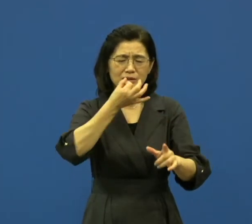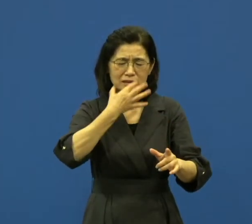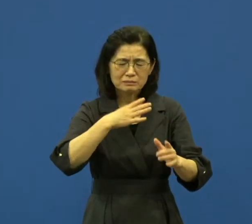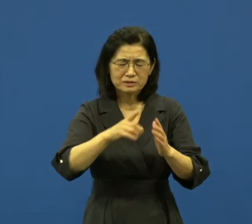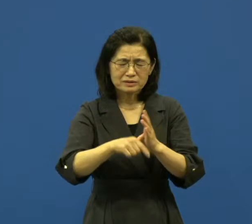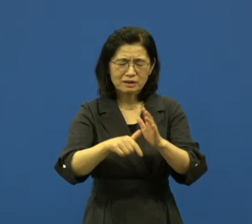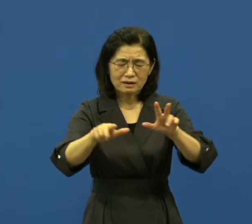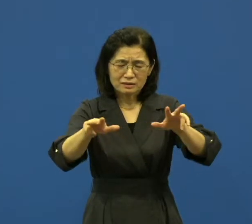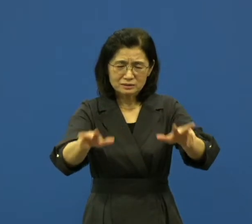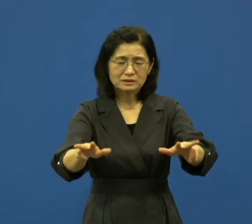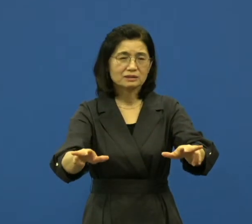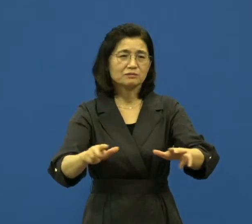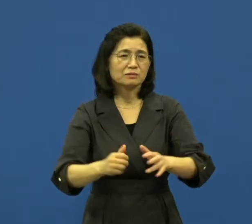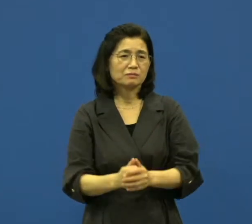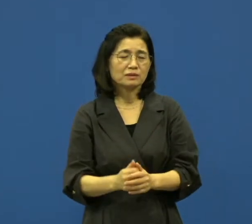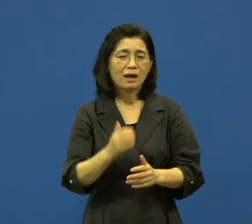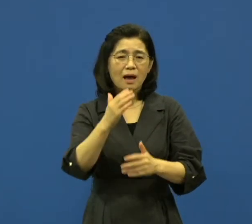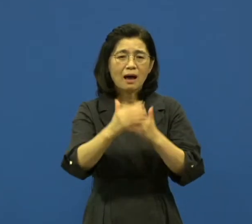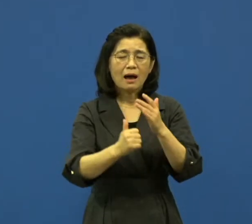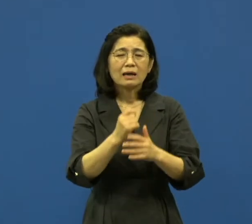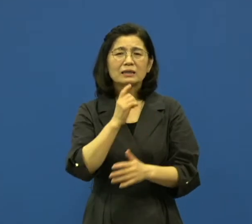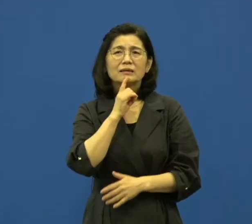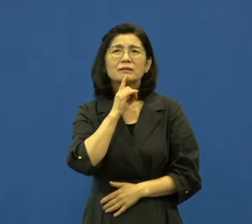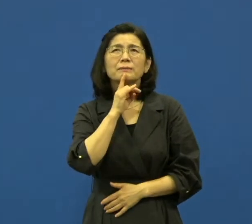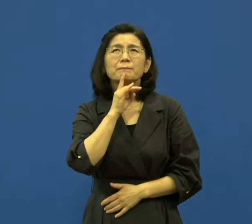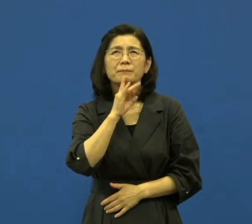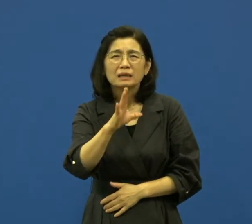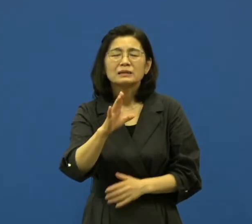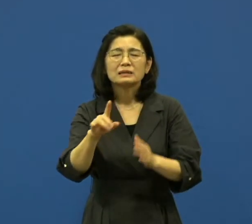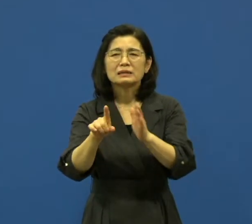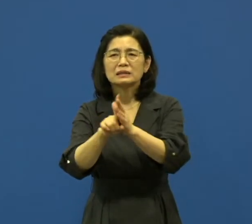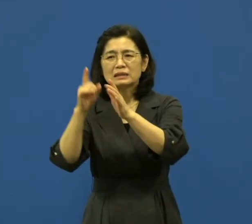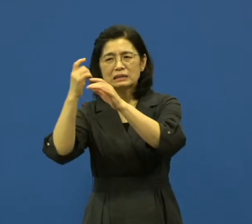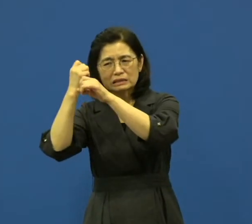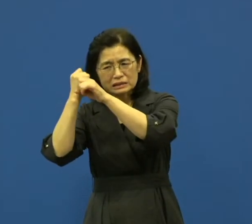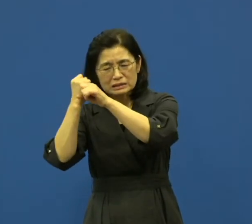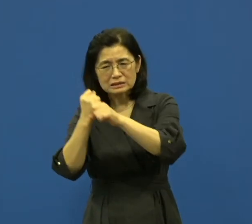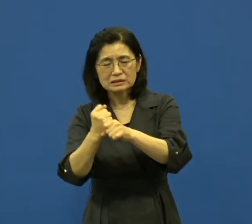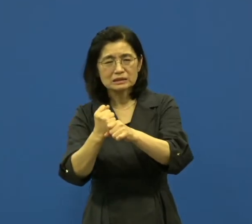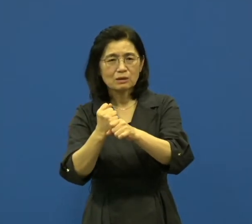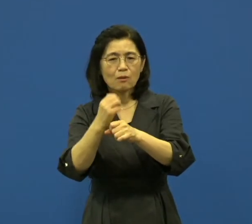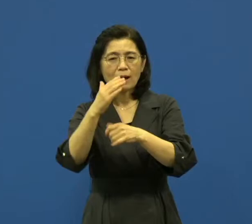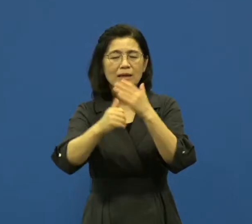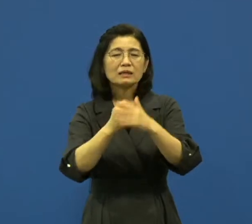여전히 하나님밖에는 답이 없음을 믿고 우리는 그분 앞에 나오는 것이죠.